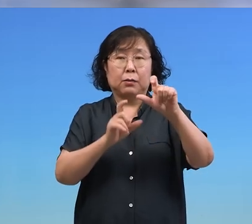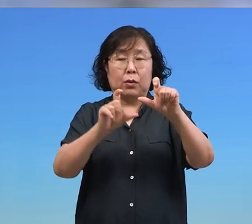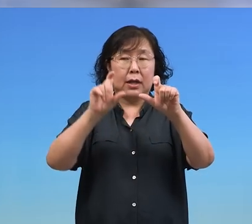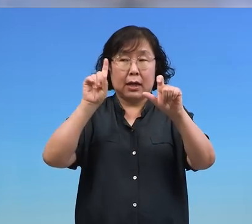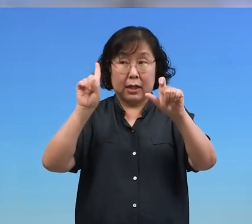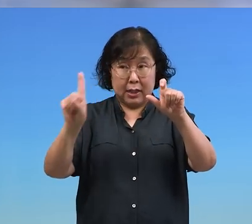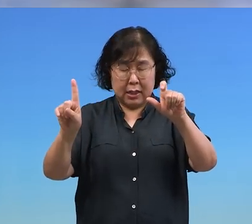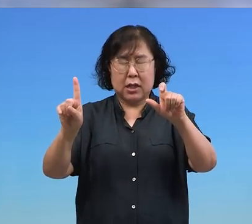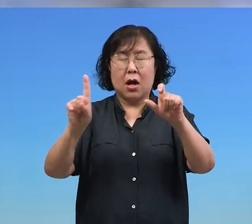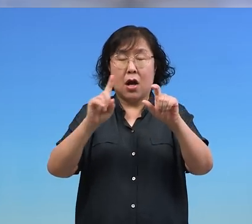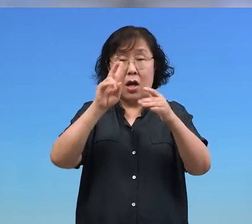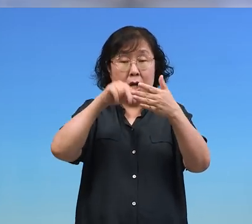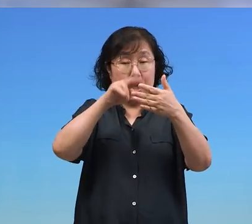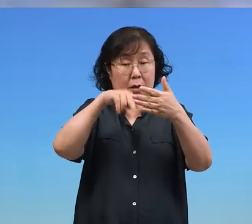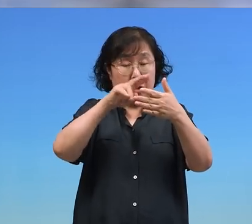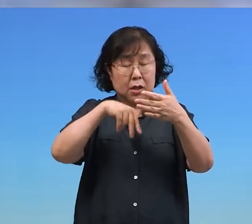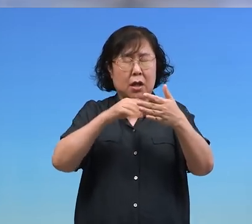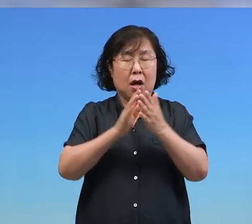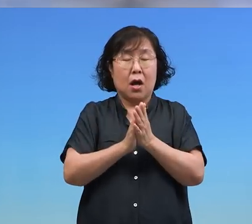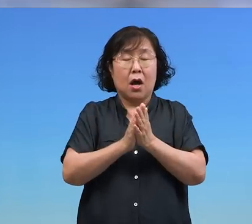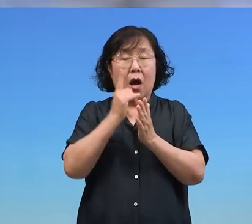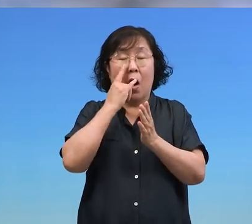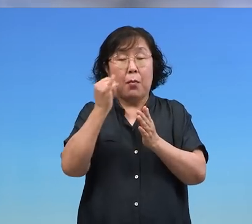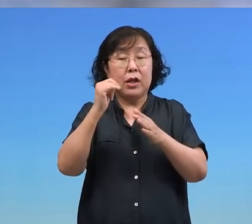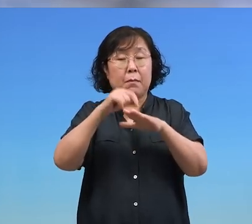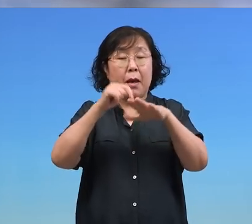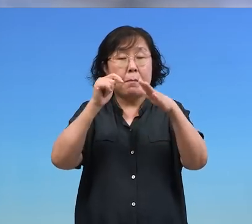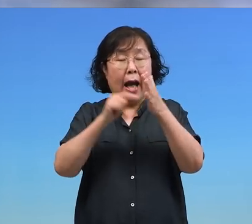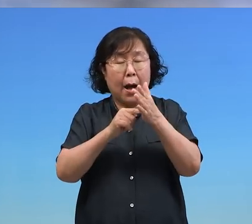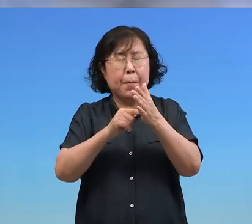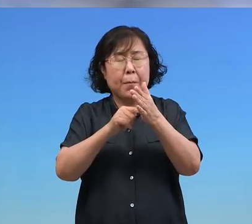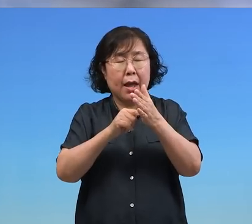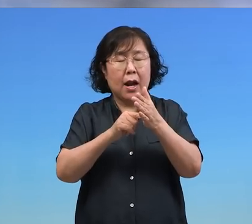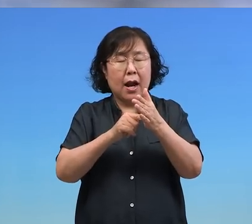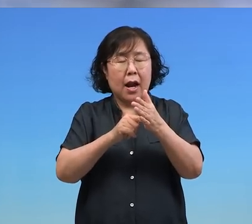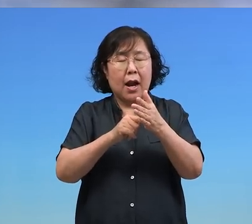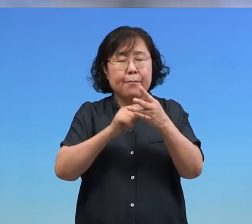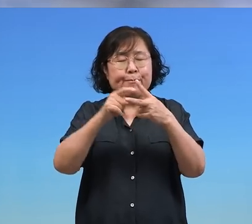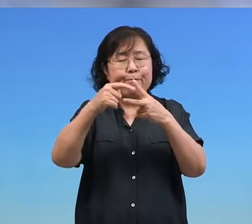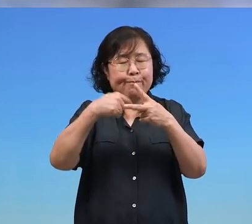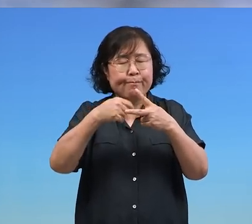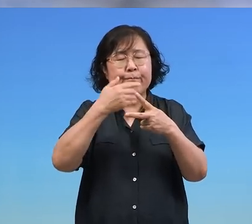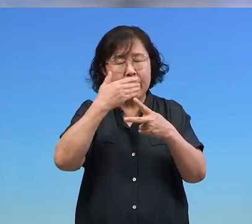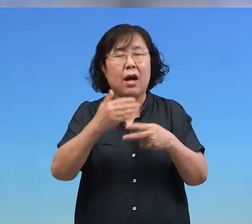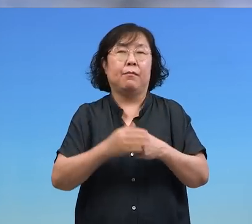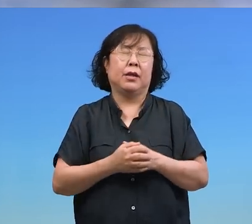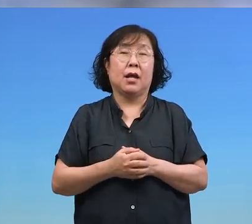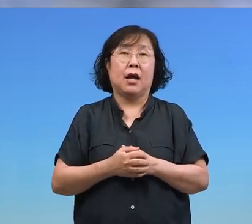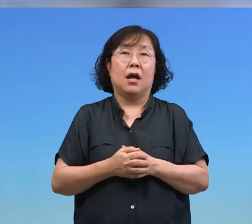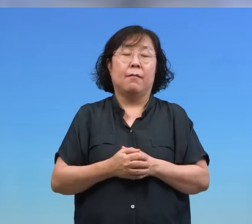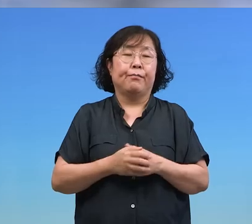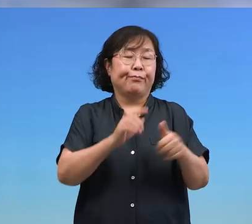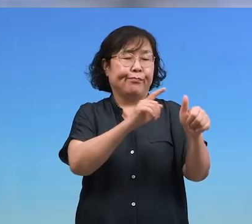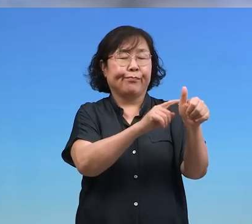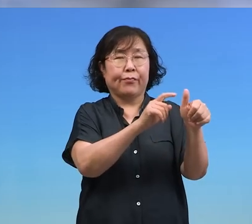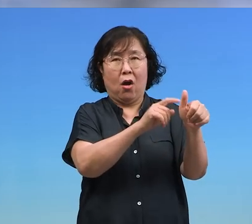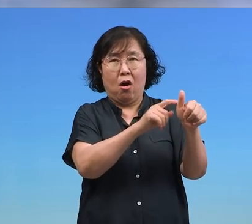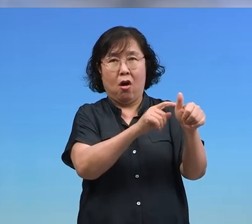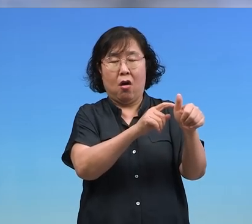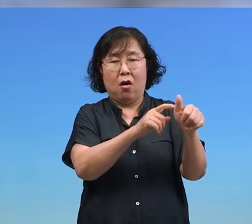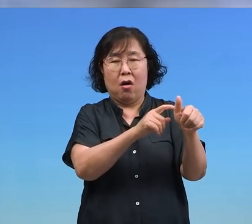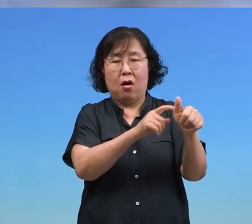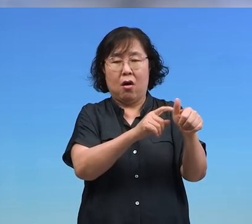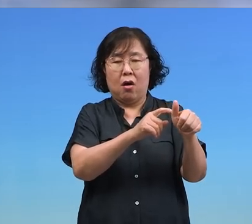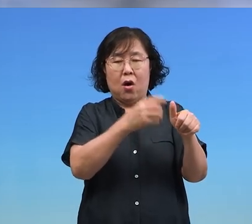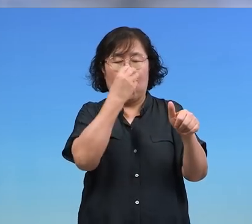항상 생각해보니까 이 말씀을 하고 싶었던 거예요 네 의지하지 말고 네 잘난 척하지 말고 이제 왕은